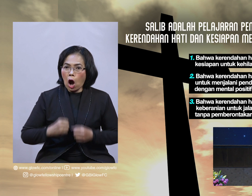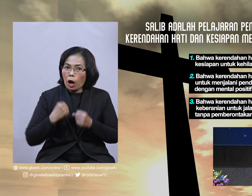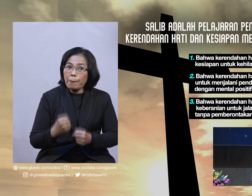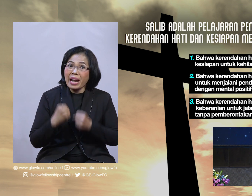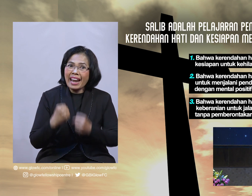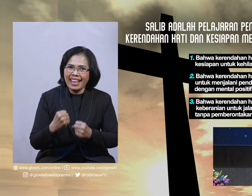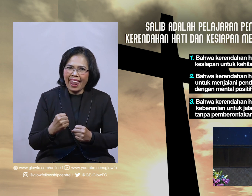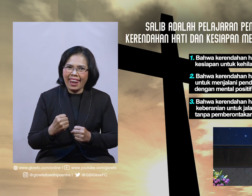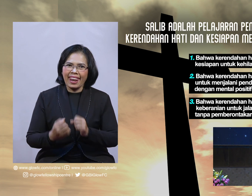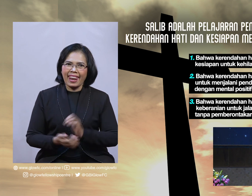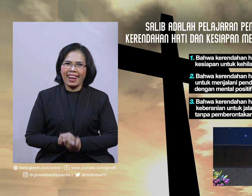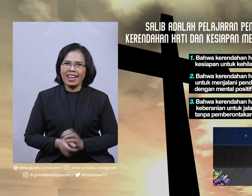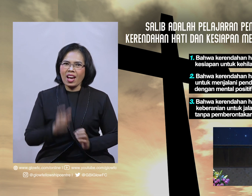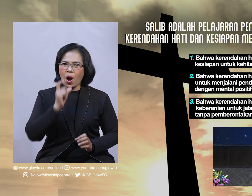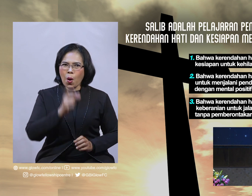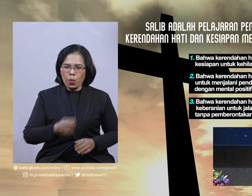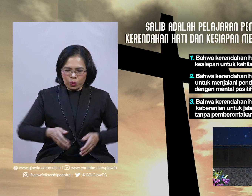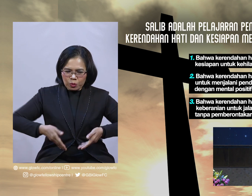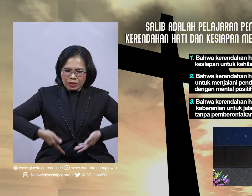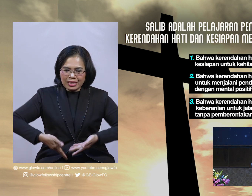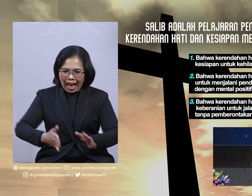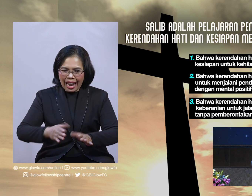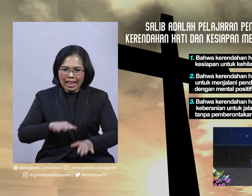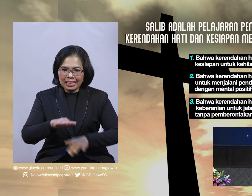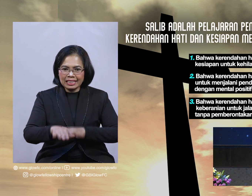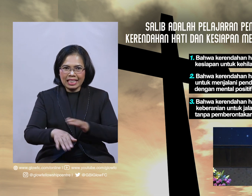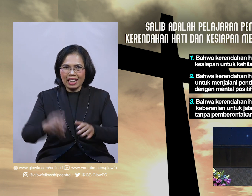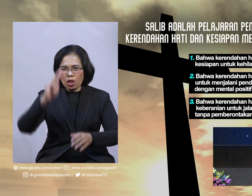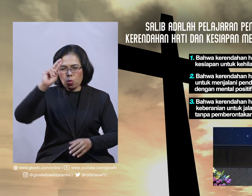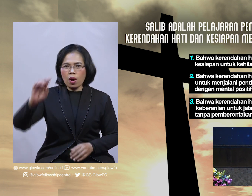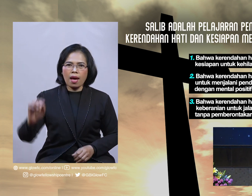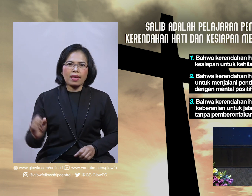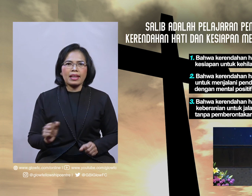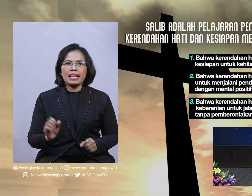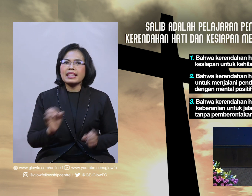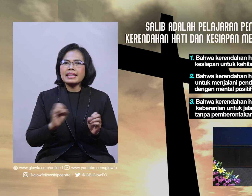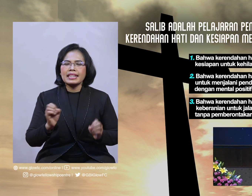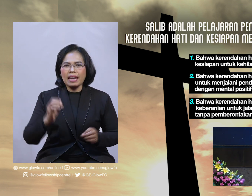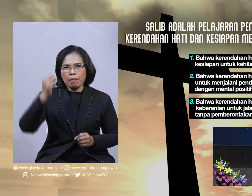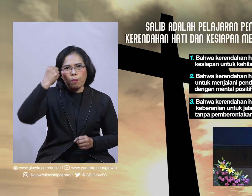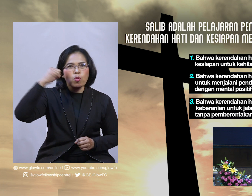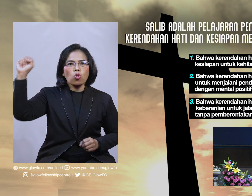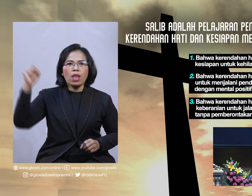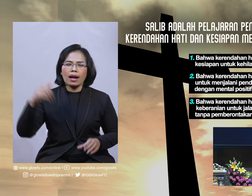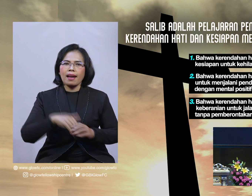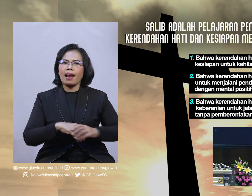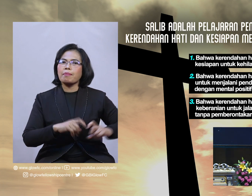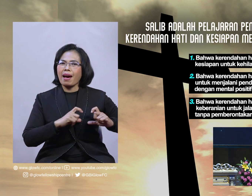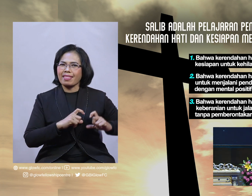keberanian untuk jalan di jalan Tuhan tanpa pemberontakan dalam hati